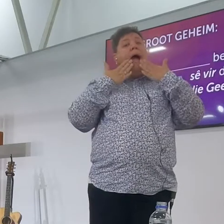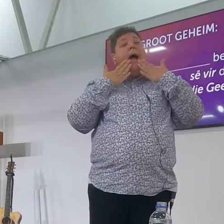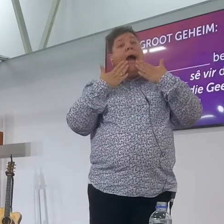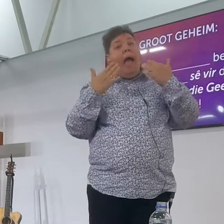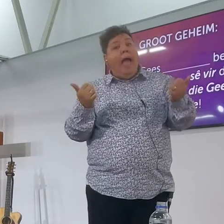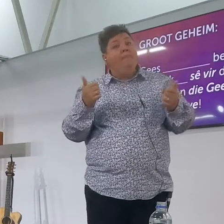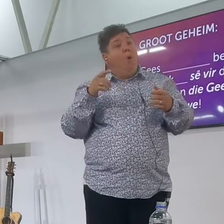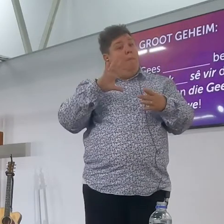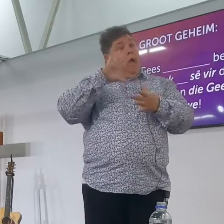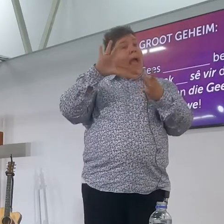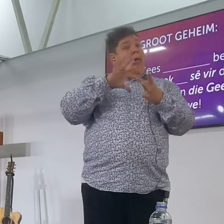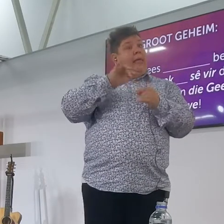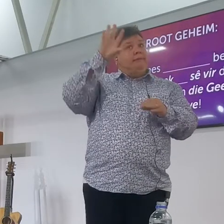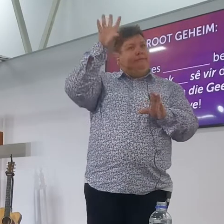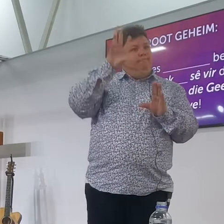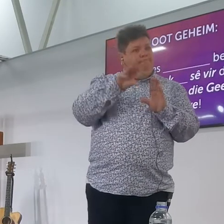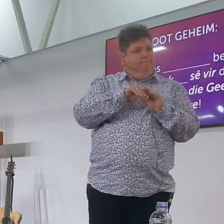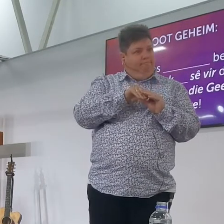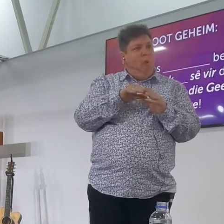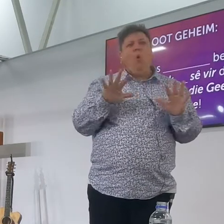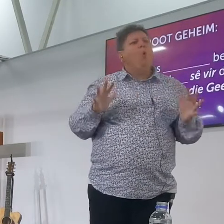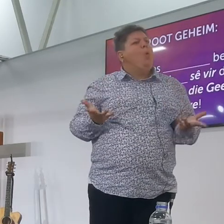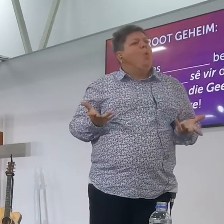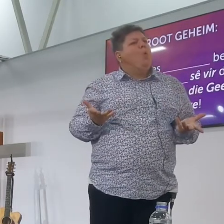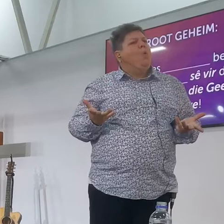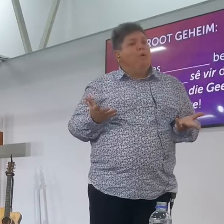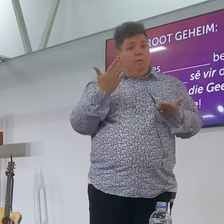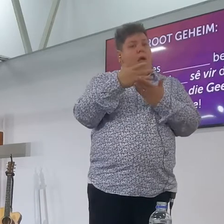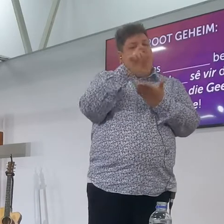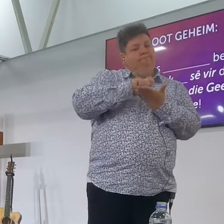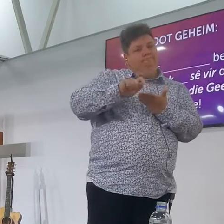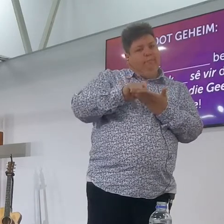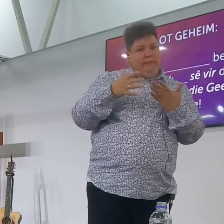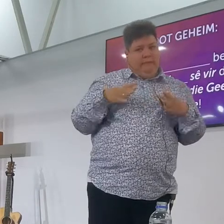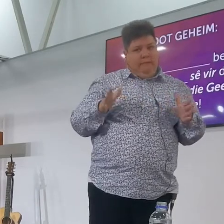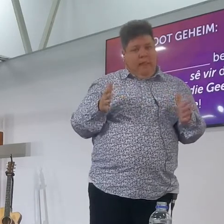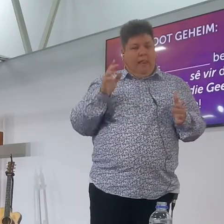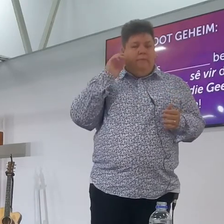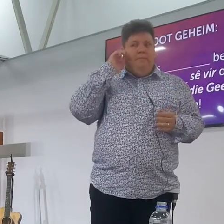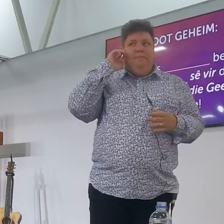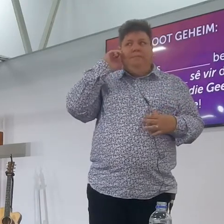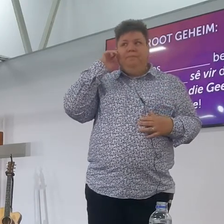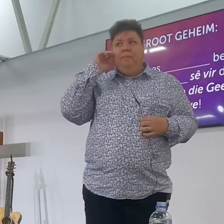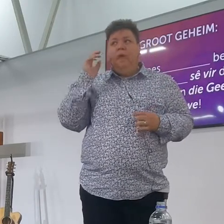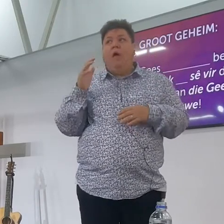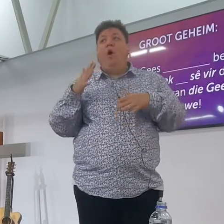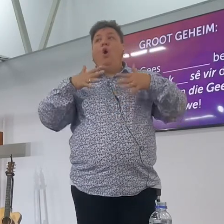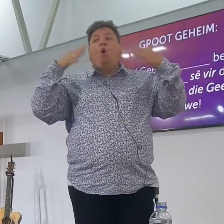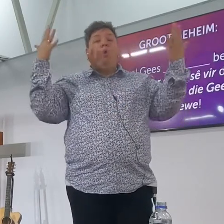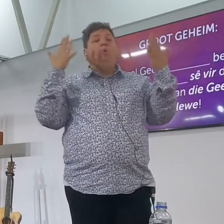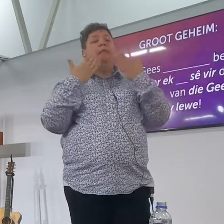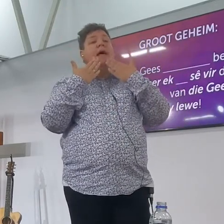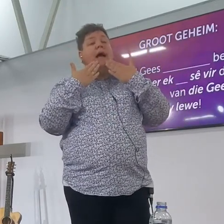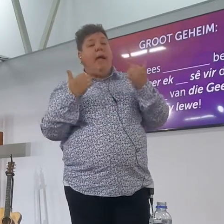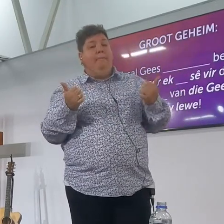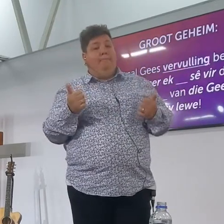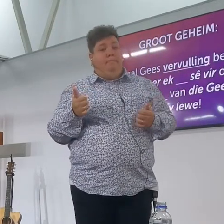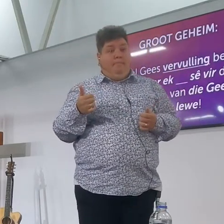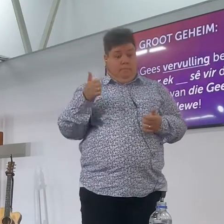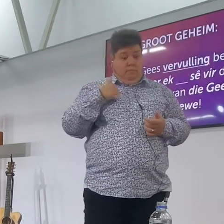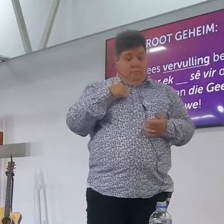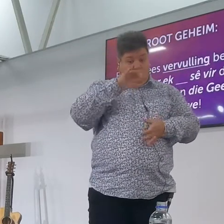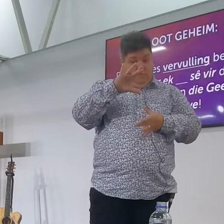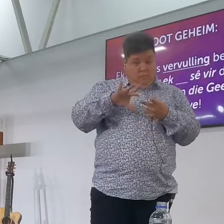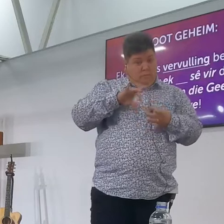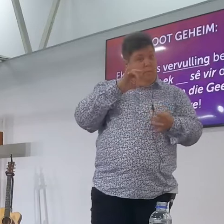daarvoor? As jy tyd het, kan jy hierdie gou neerskryf, as jy vinnig kan skryf. Is jy reg hiervoor? So, hier is die groot geheim van geesvervulling. Ek sal